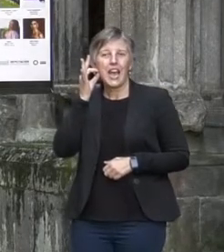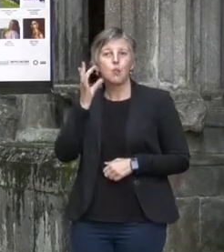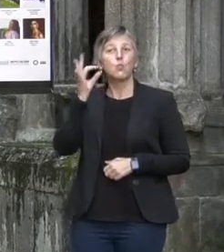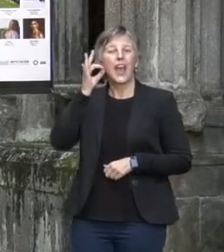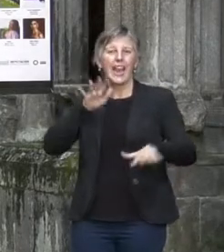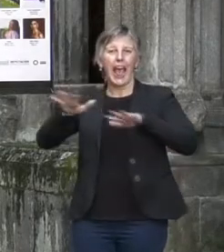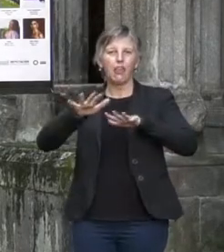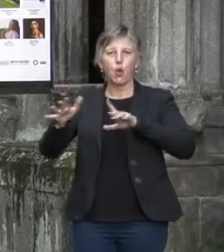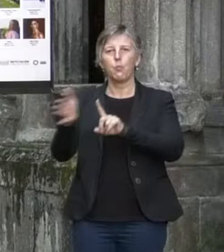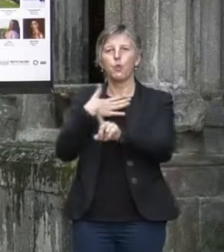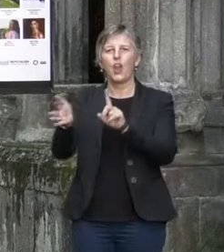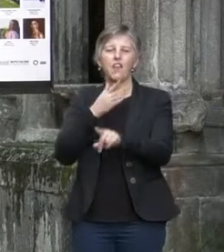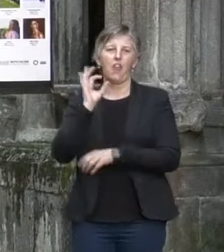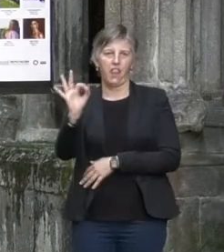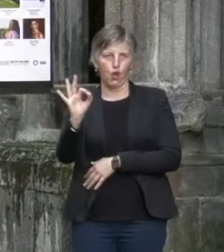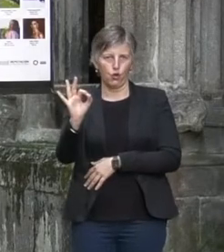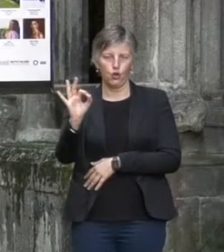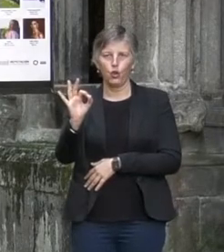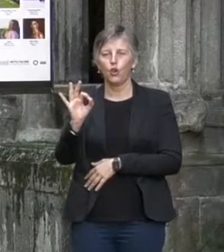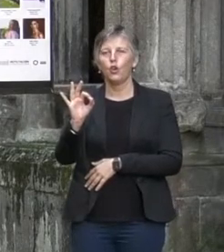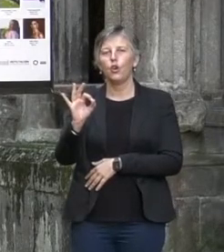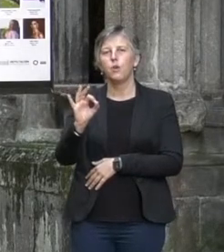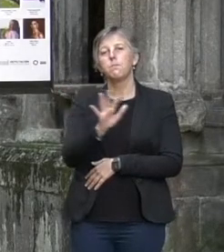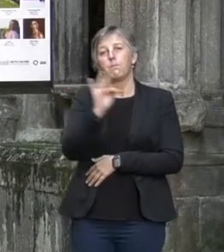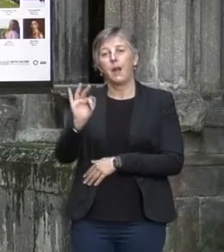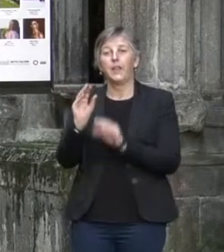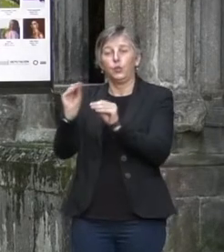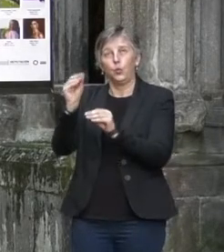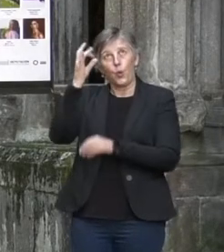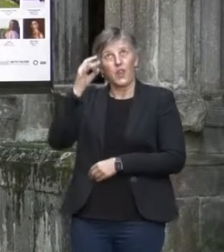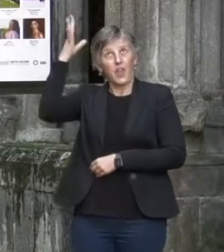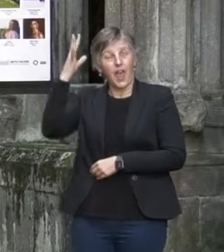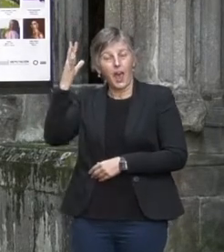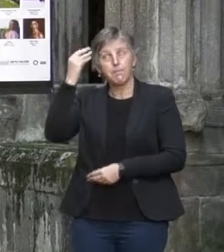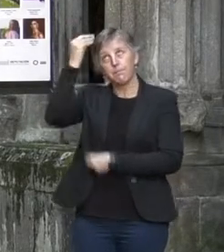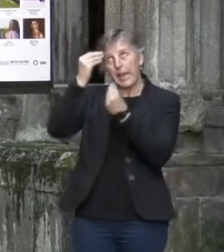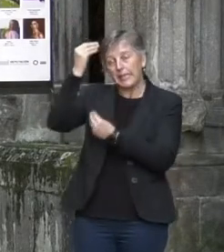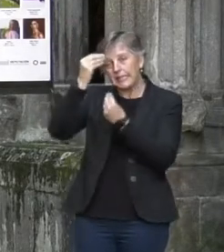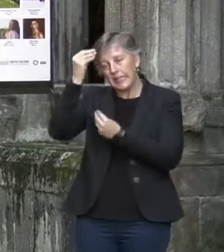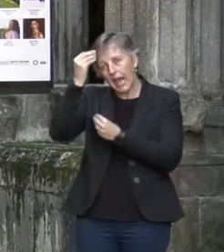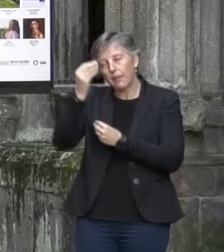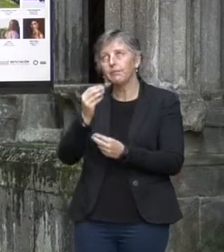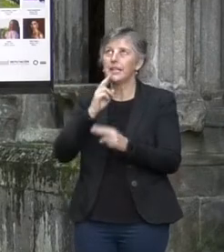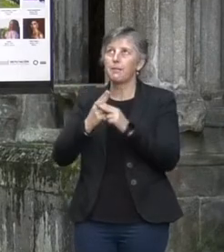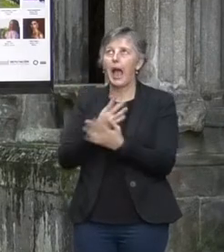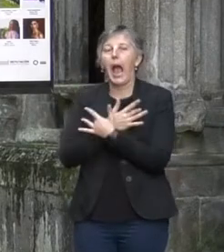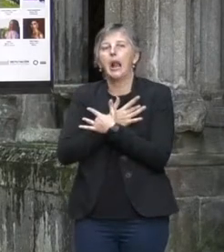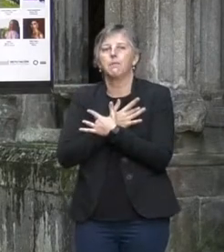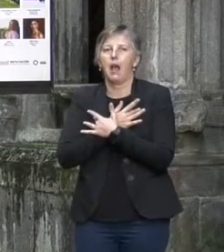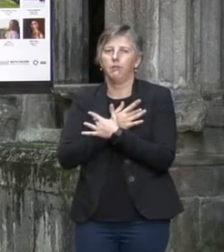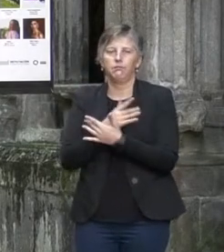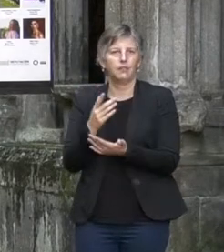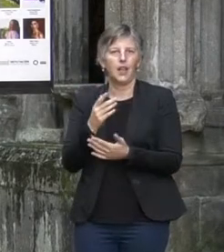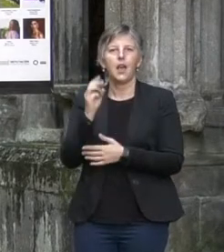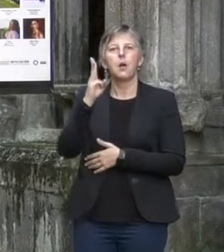en Acción Violencia Cero e a súa ideadora, pensadora e alma, a